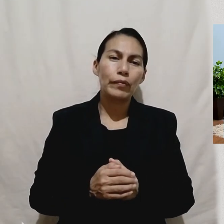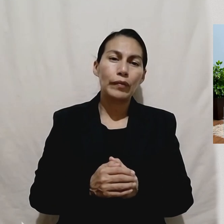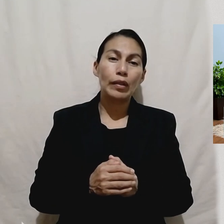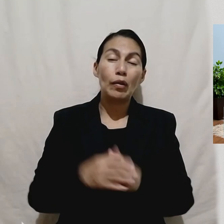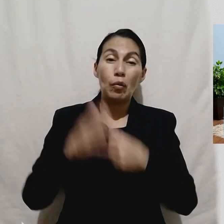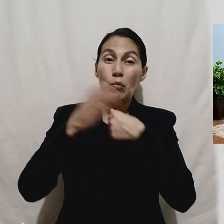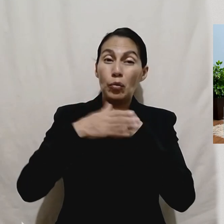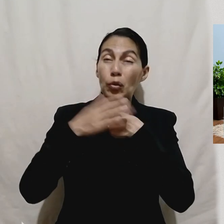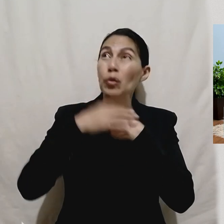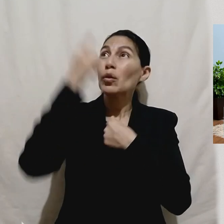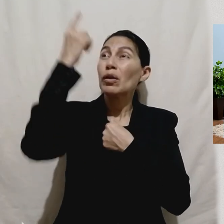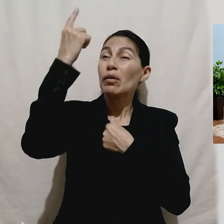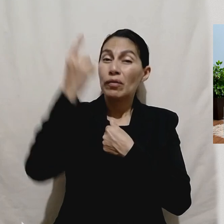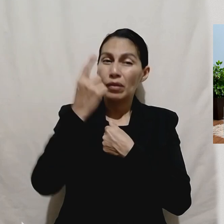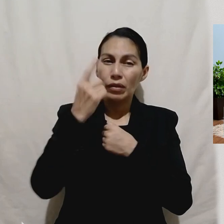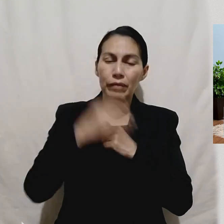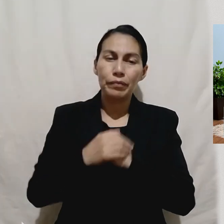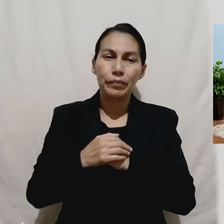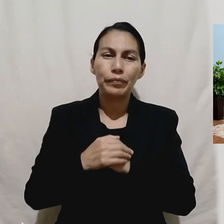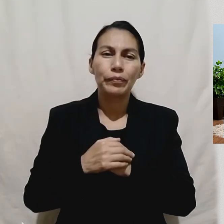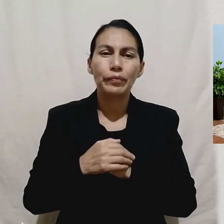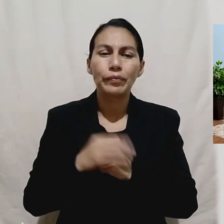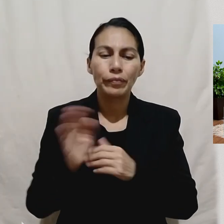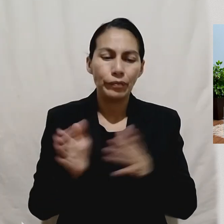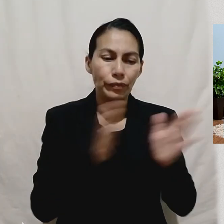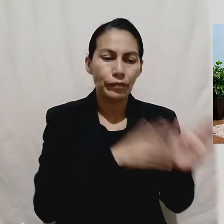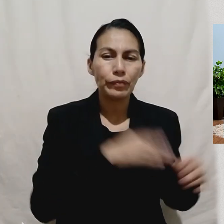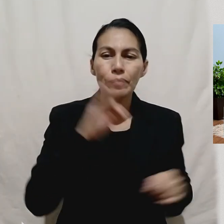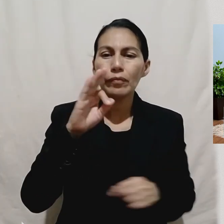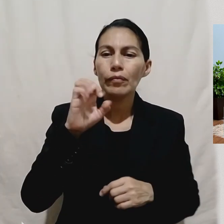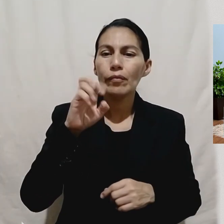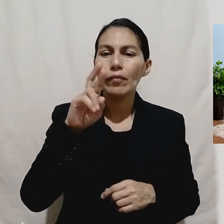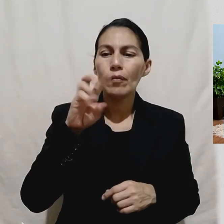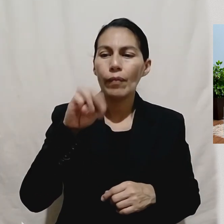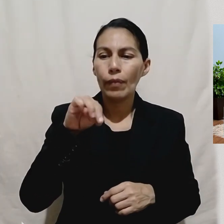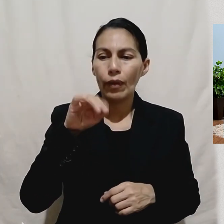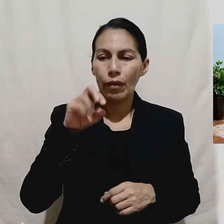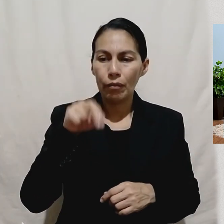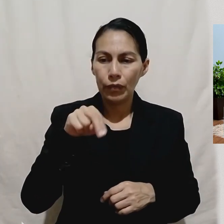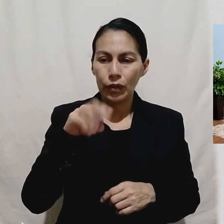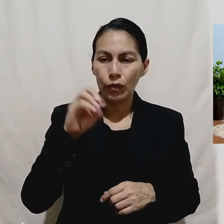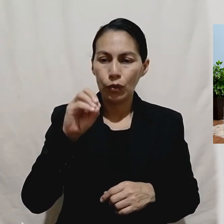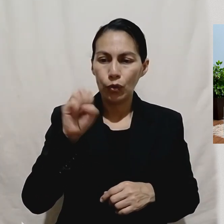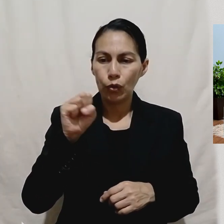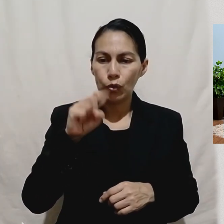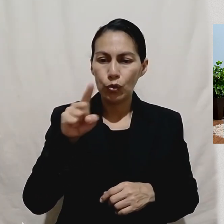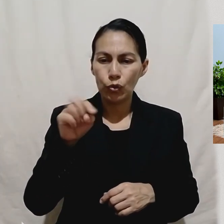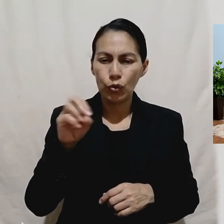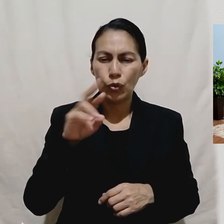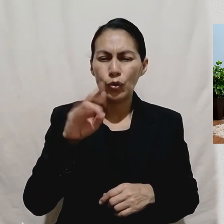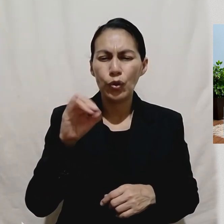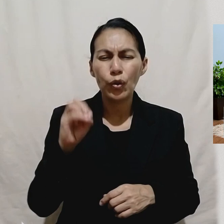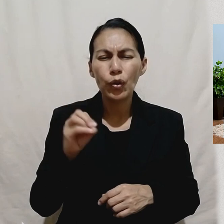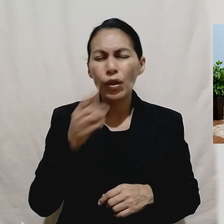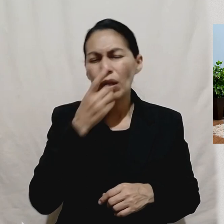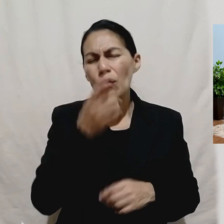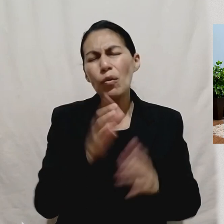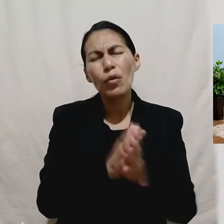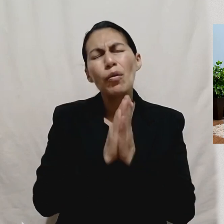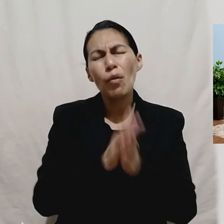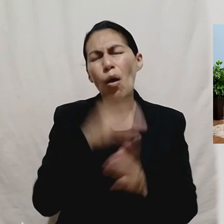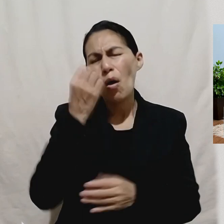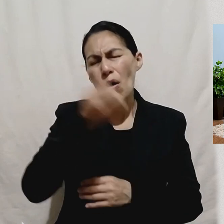de su pronta Avenida Fermín Osorio por favor que es de sus oraciones para que mi mamá Isabel